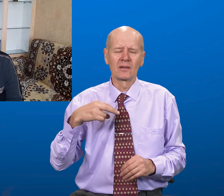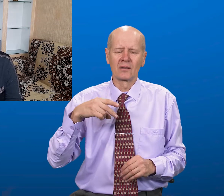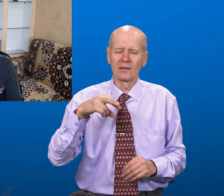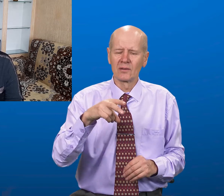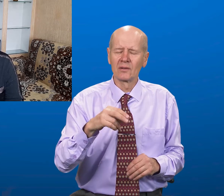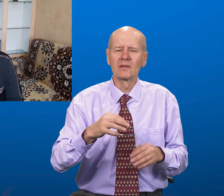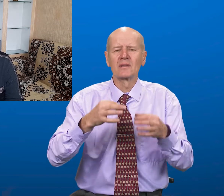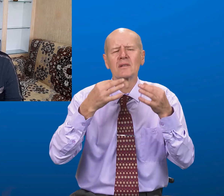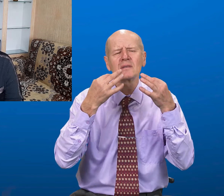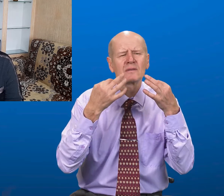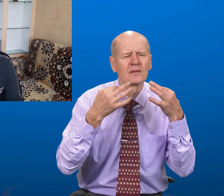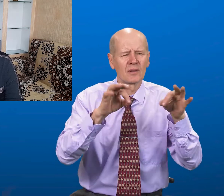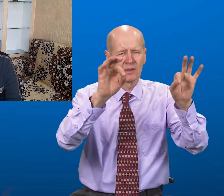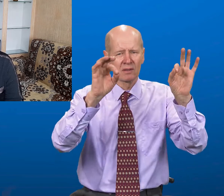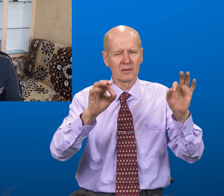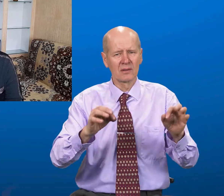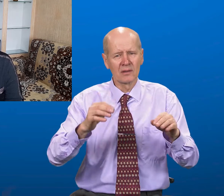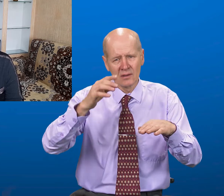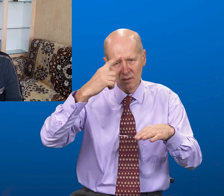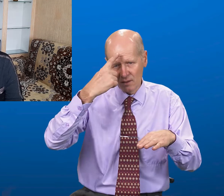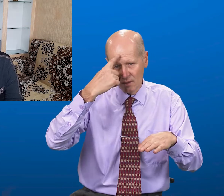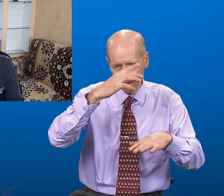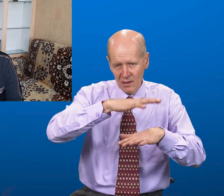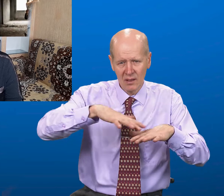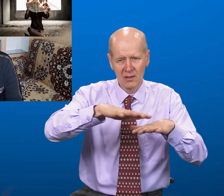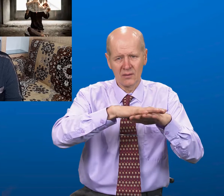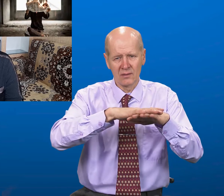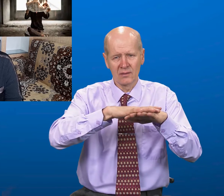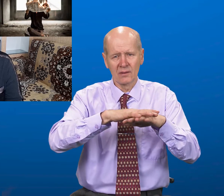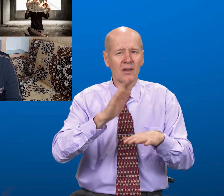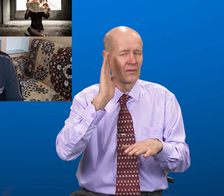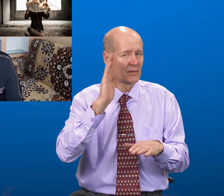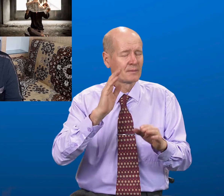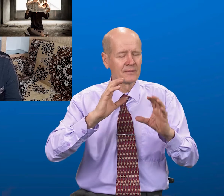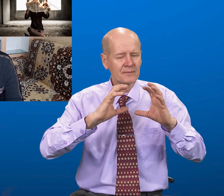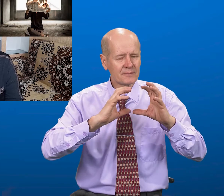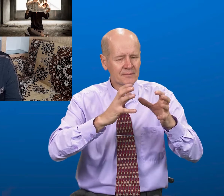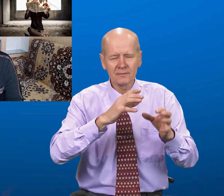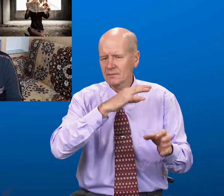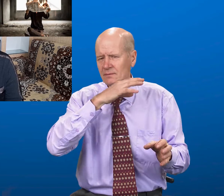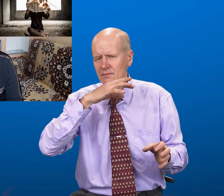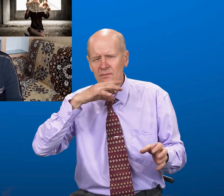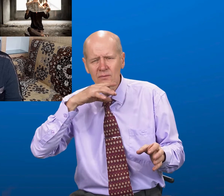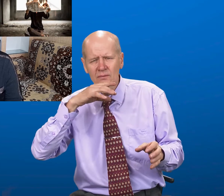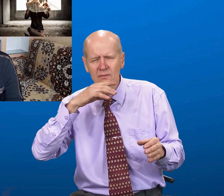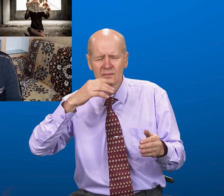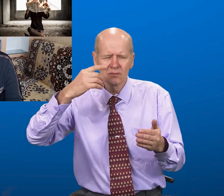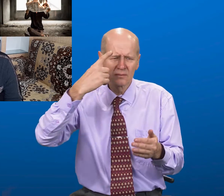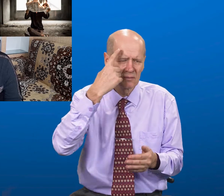Он идет его освободить. В современном мире очень много плохих новостей, не правда